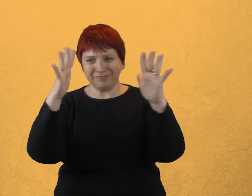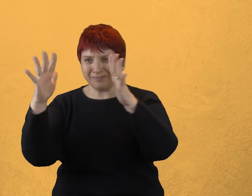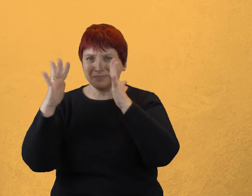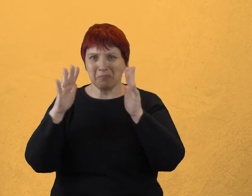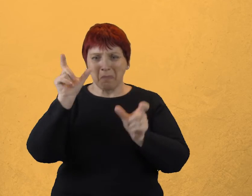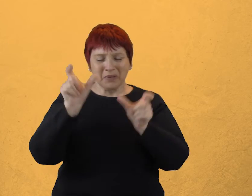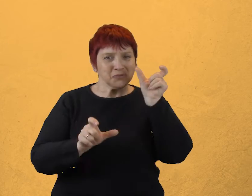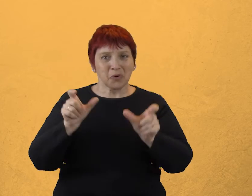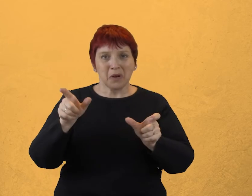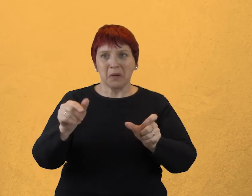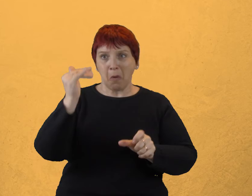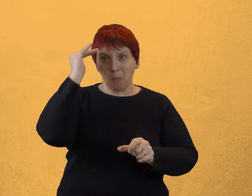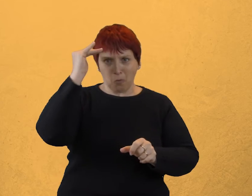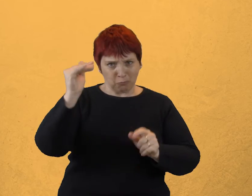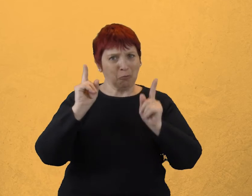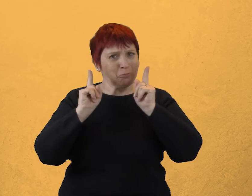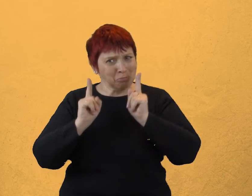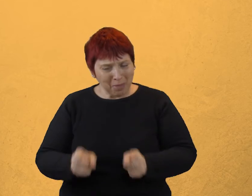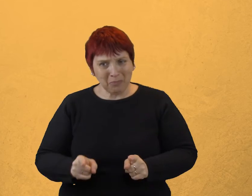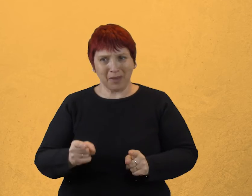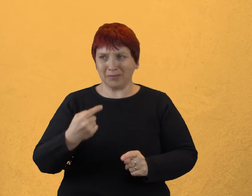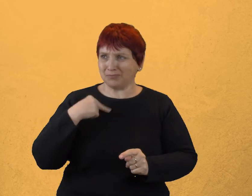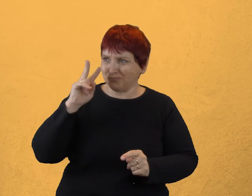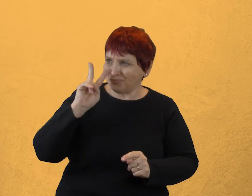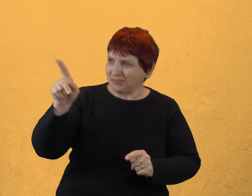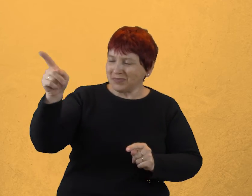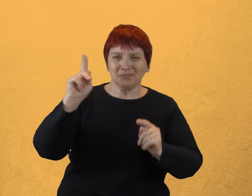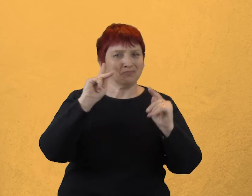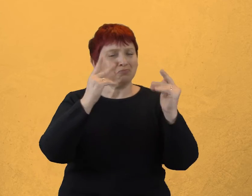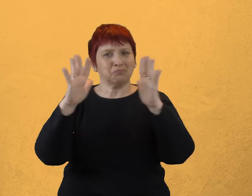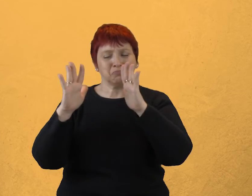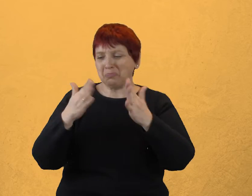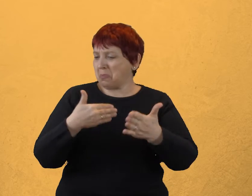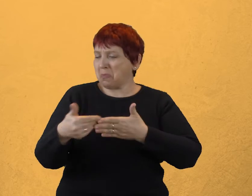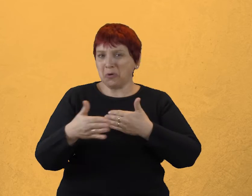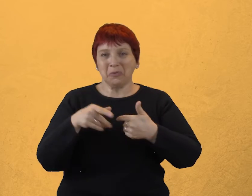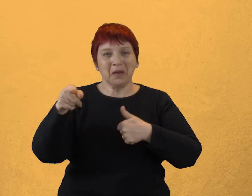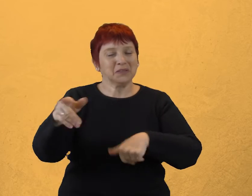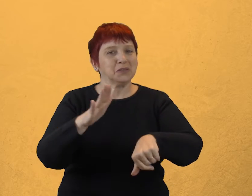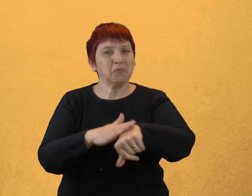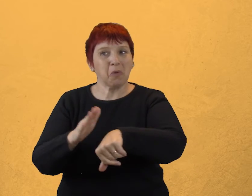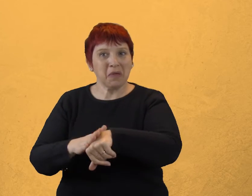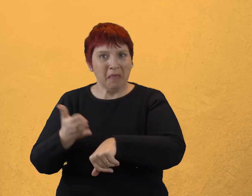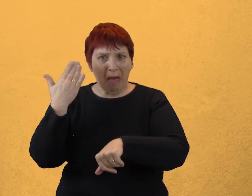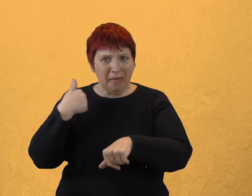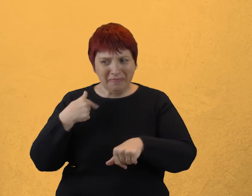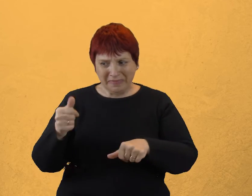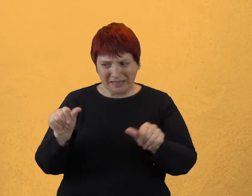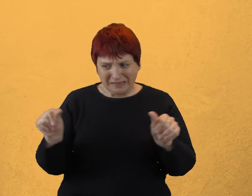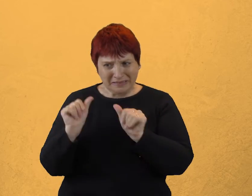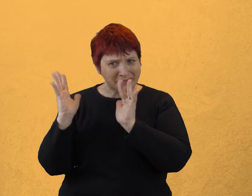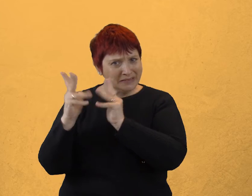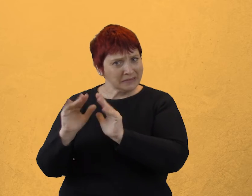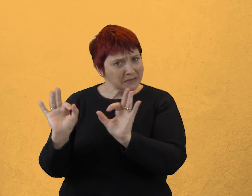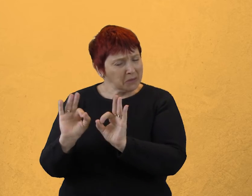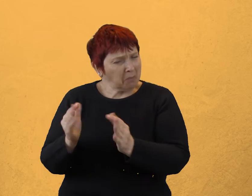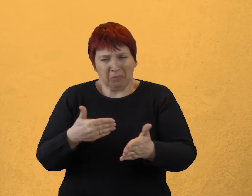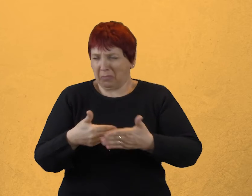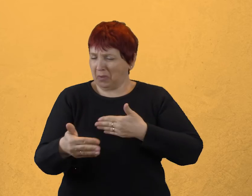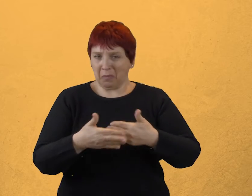y yo vi que el profesor también aplaudía, como si no le importara esa escena no planeada. A Pau, así